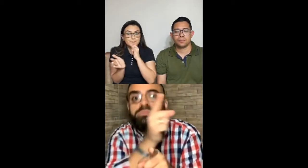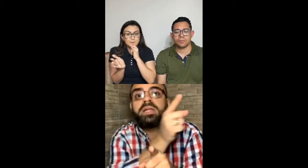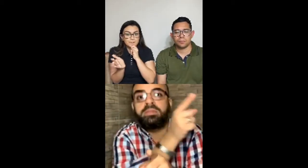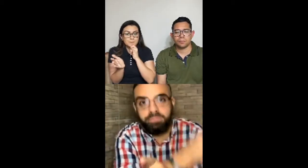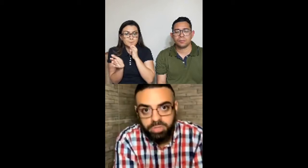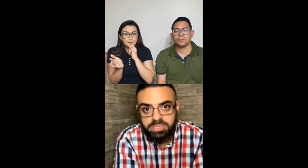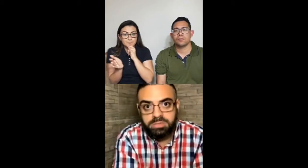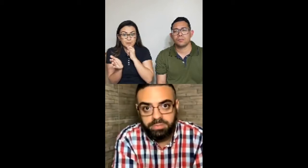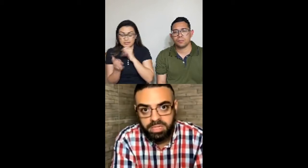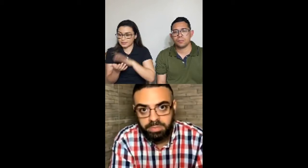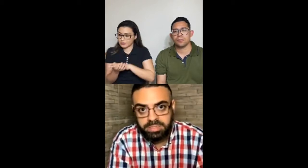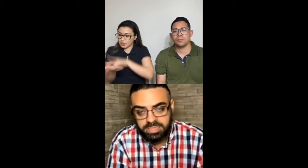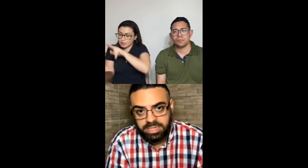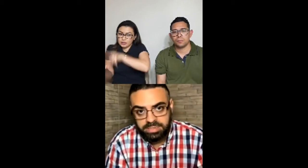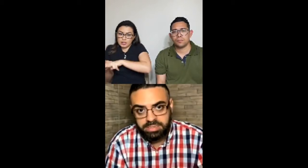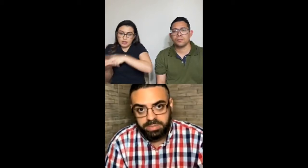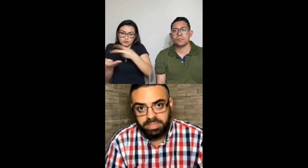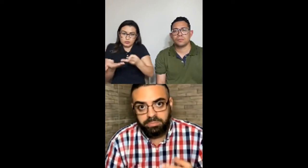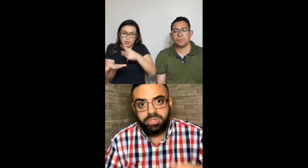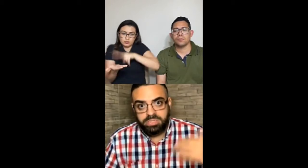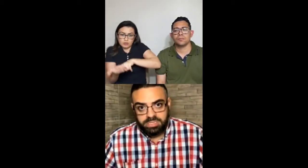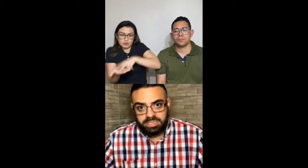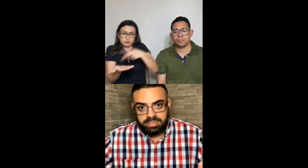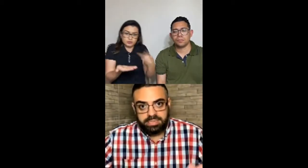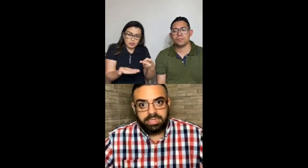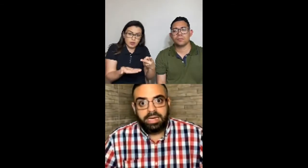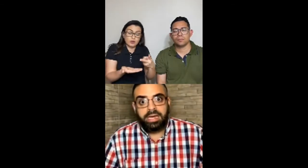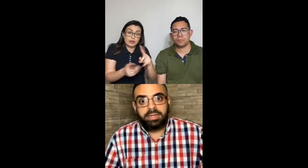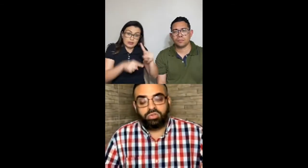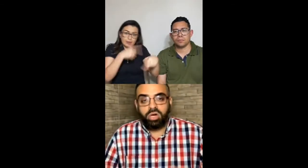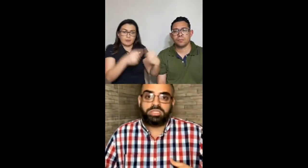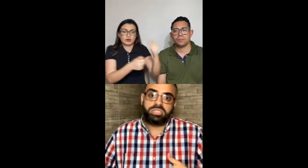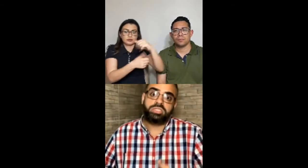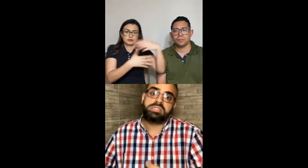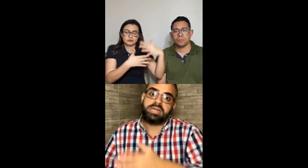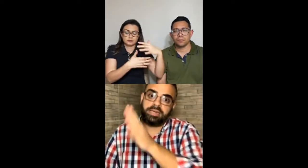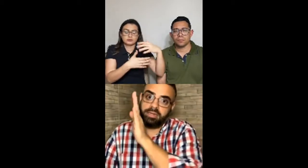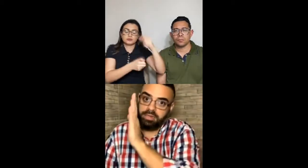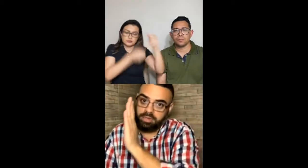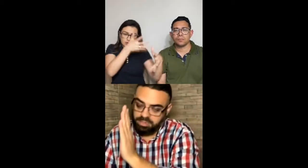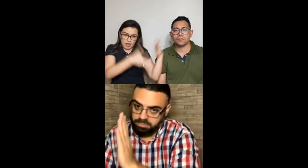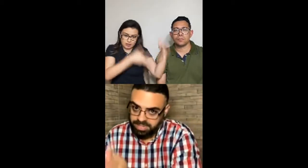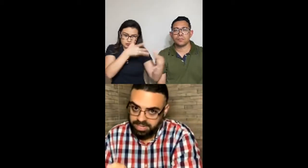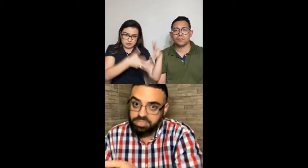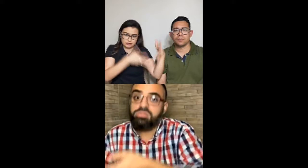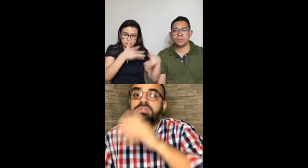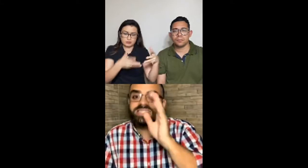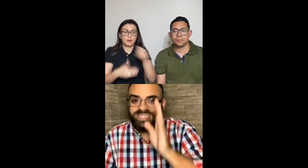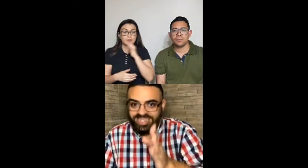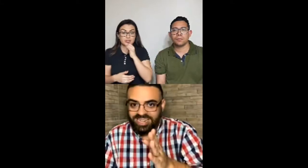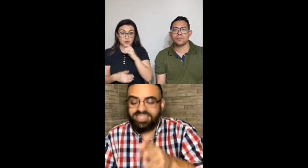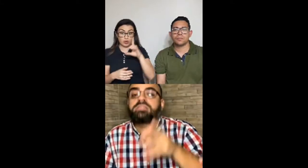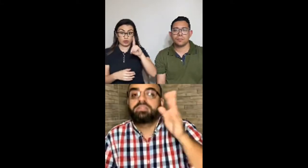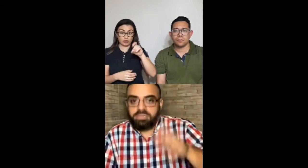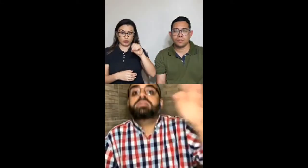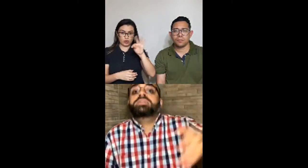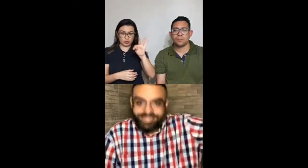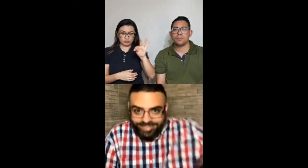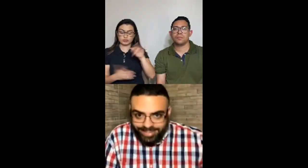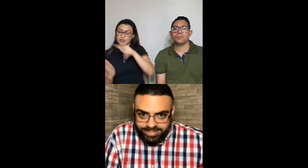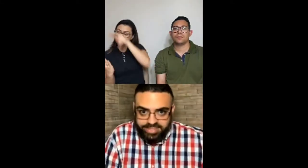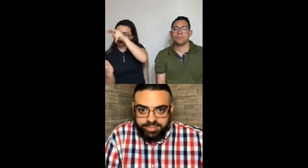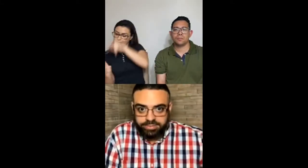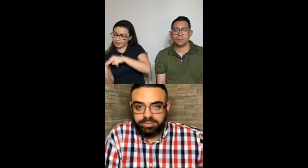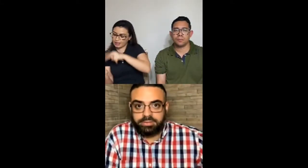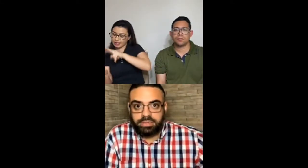forte. Tipo, do impresso para o impresso, para depois ir para sinais. Para depois ter sinais. No